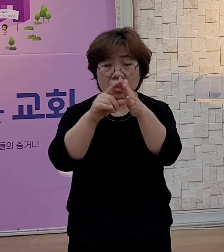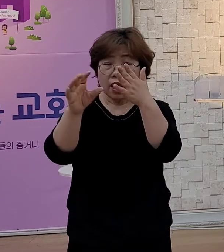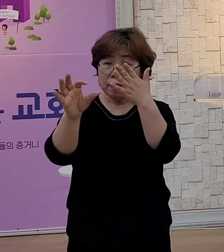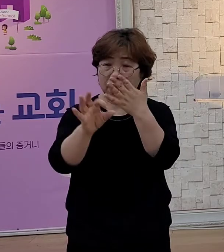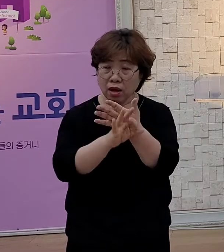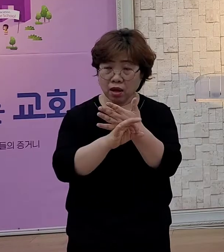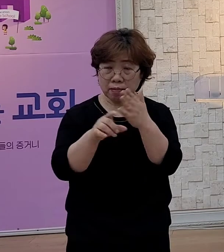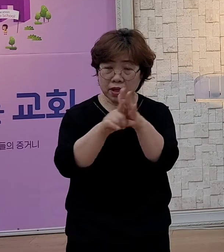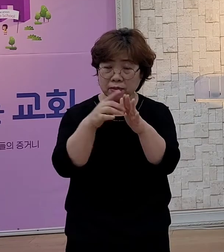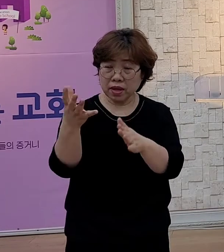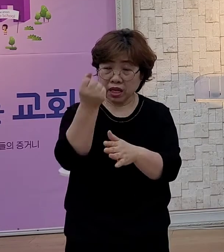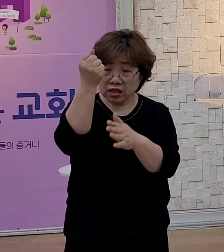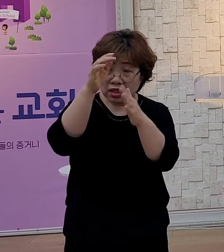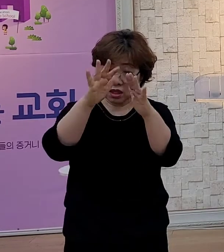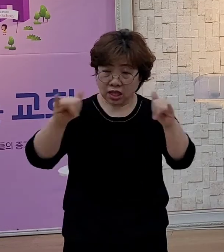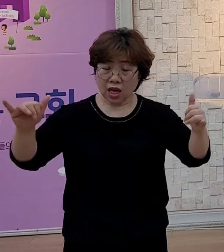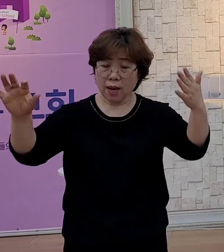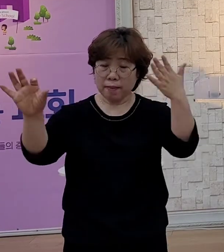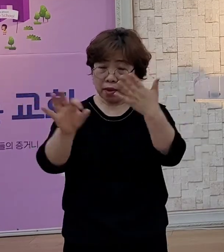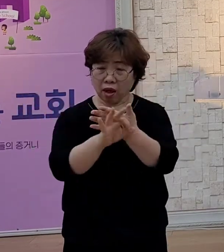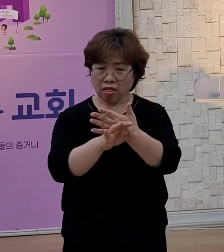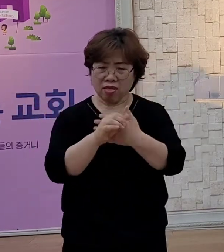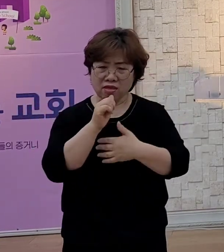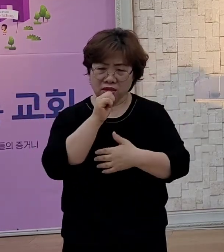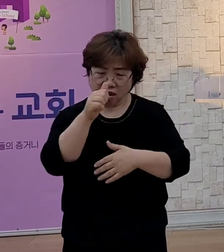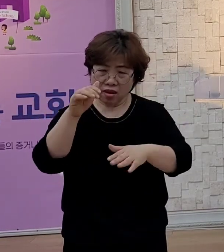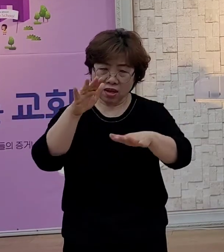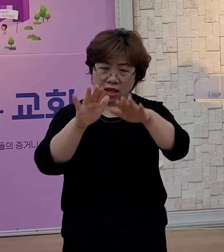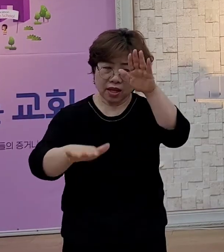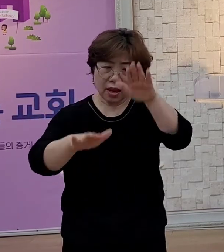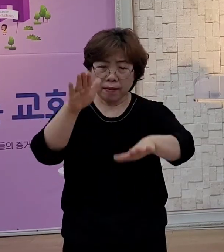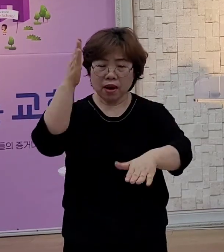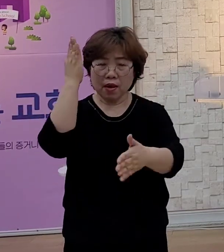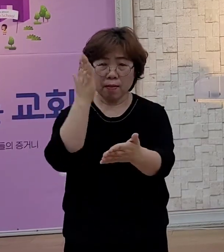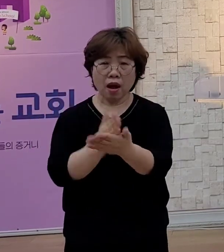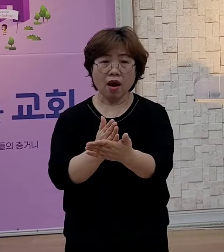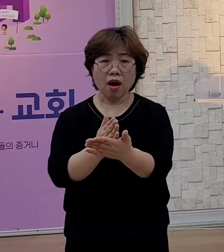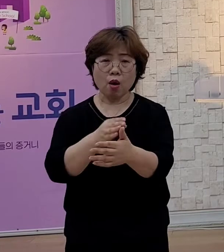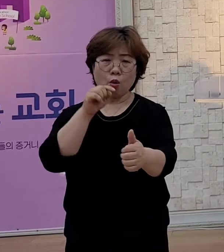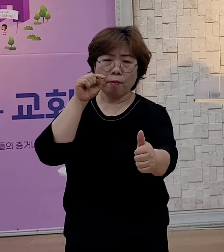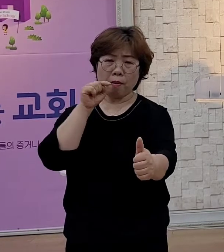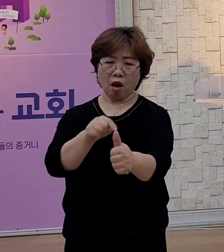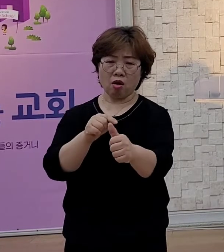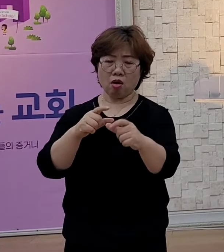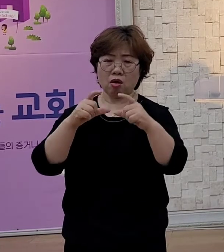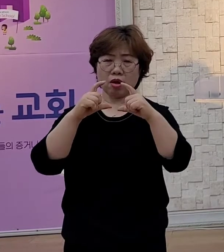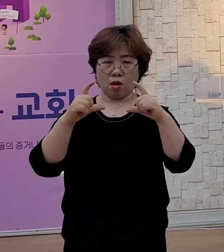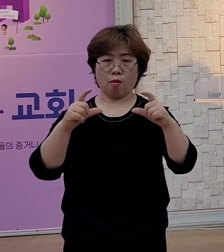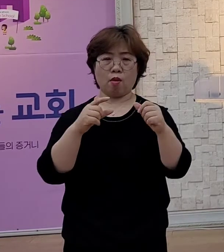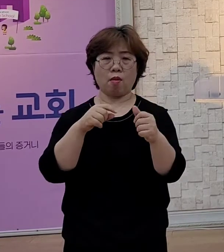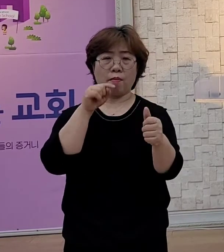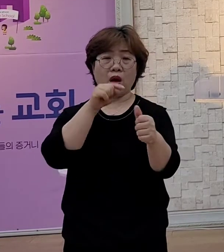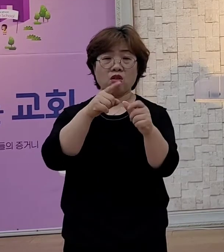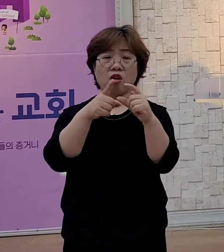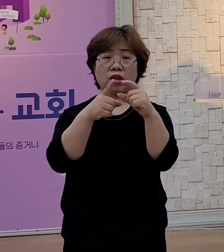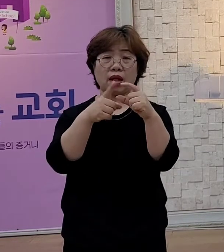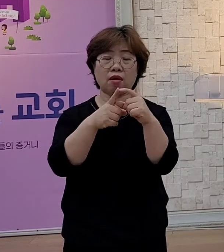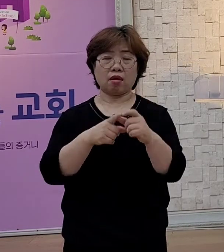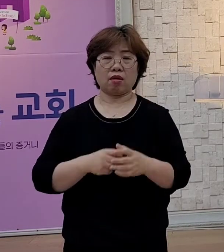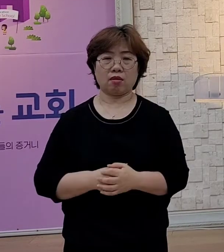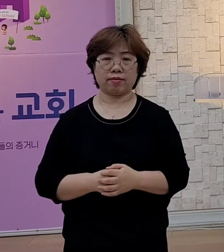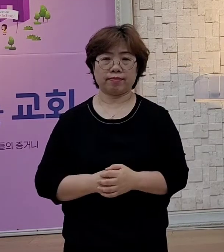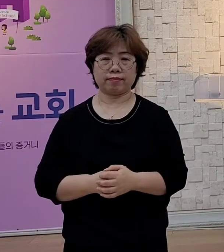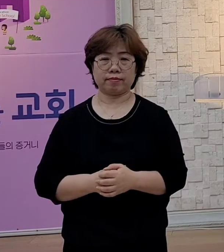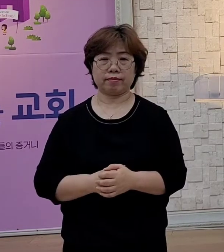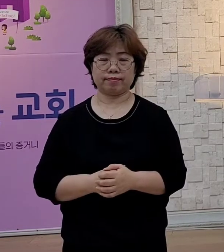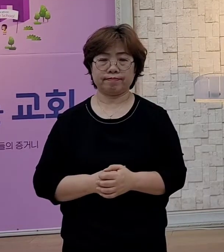자라면 절대로 사람을 차별하여 대하지 말라라고 명령하고 이 1절 이렇게 명령으로 시작하고